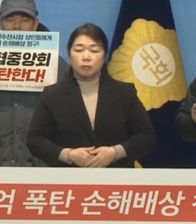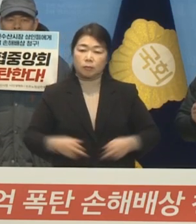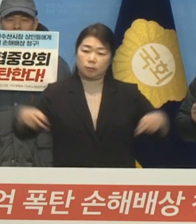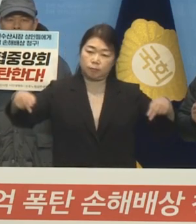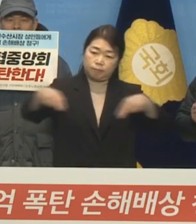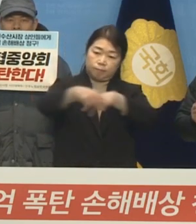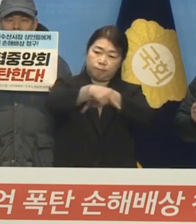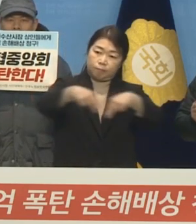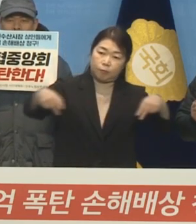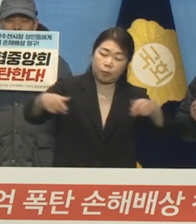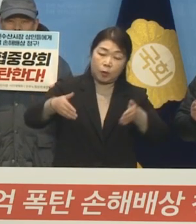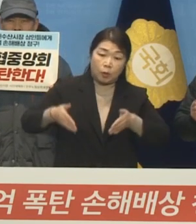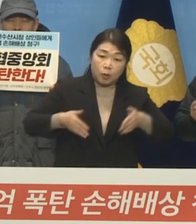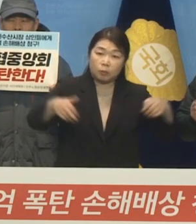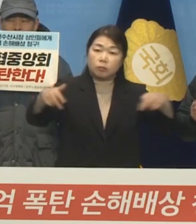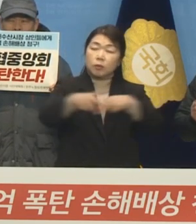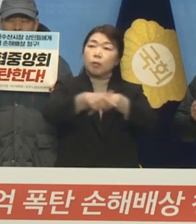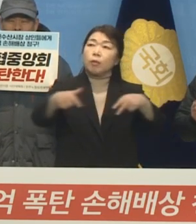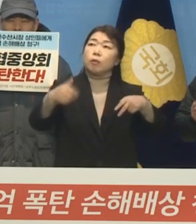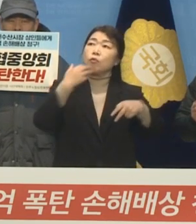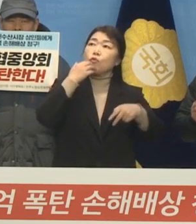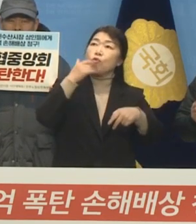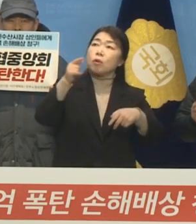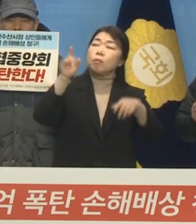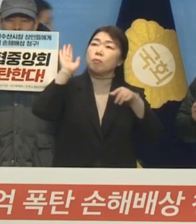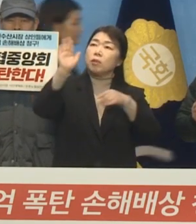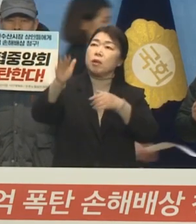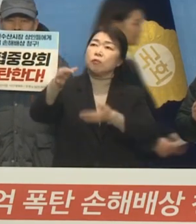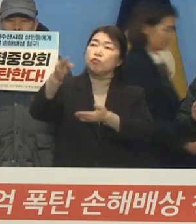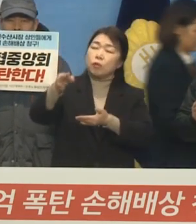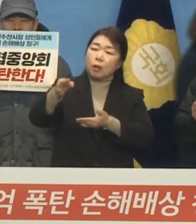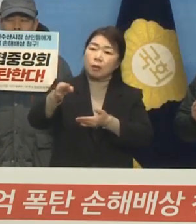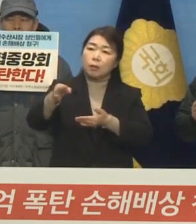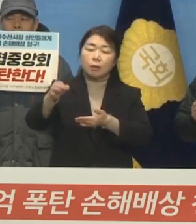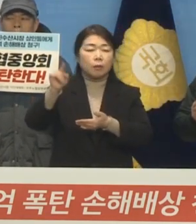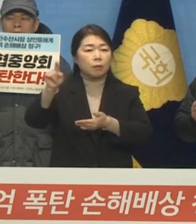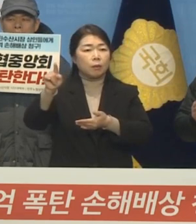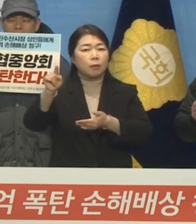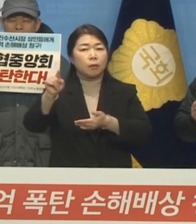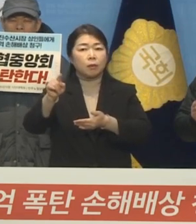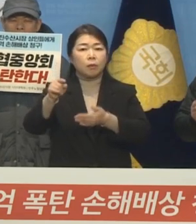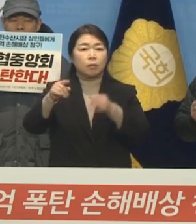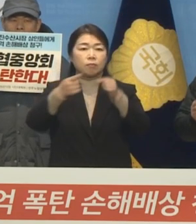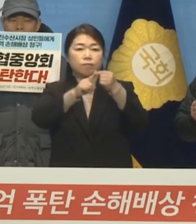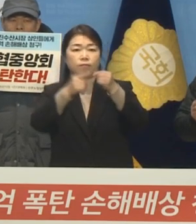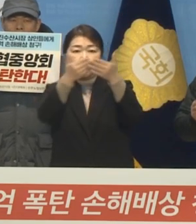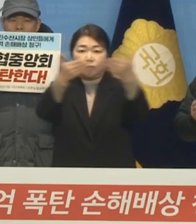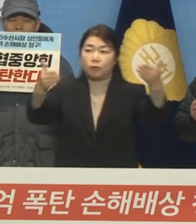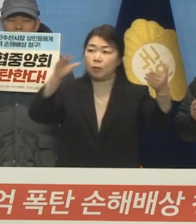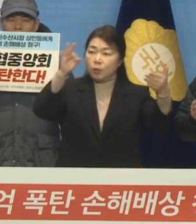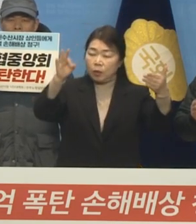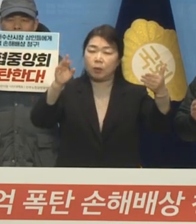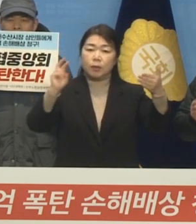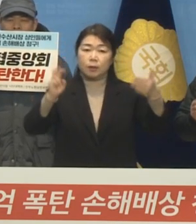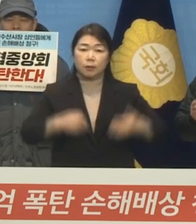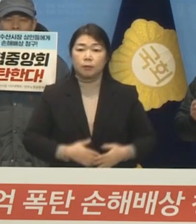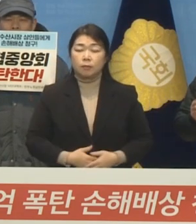미래유산이라는 현판을 종종 보실 겁니다. 언젠가 사라질 위기에 처한 문화유산을 보존하기